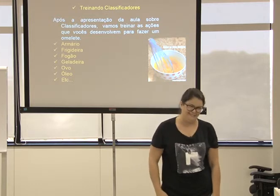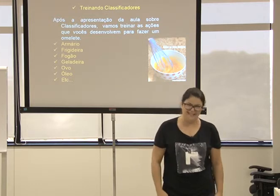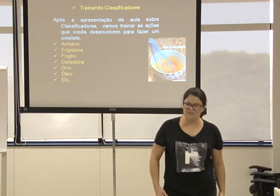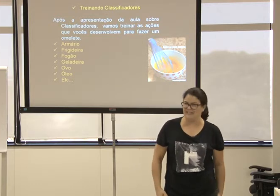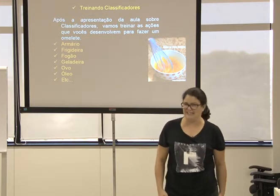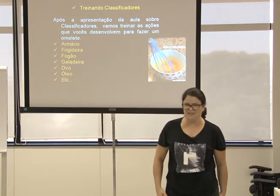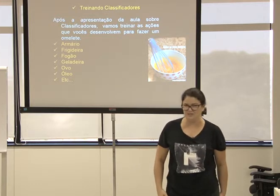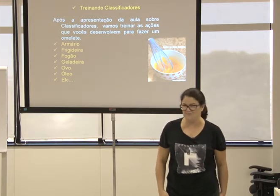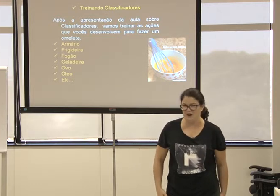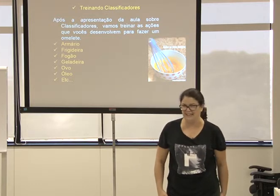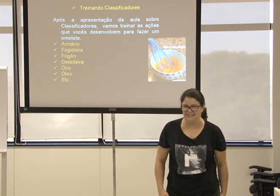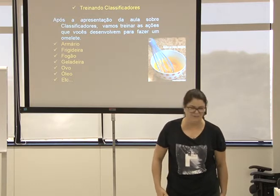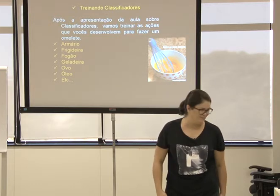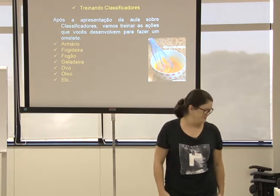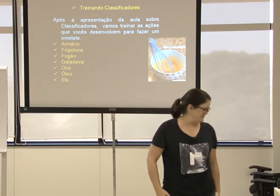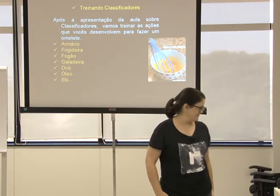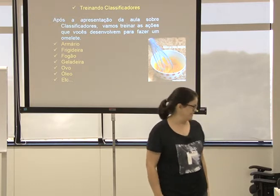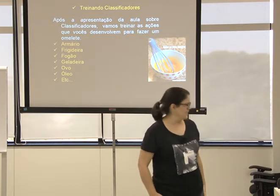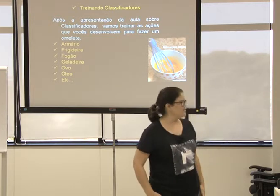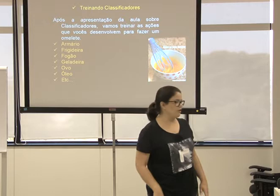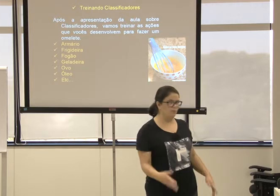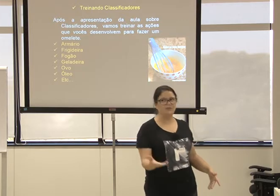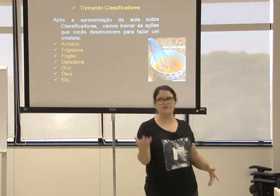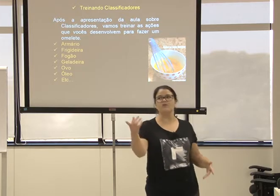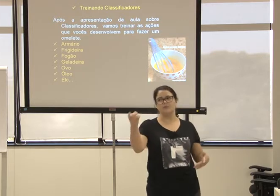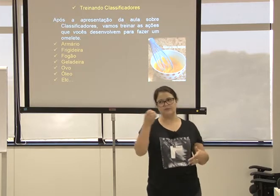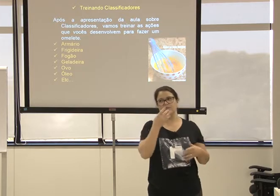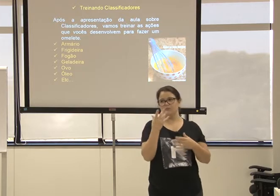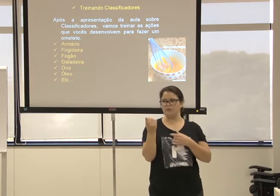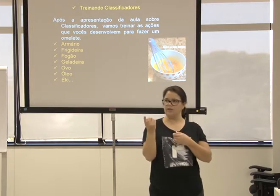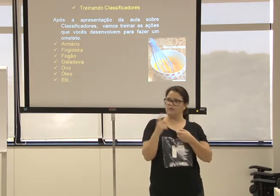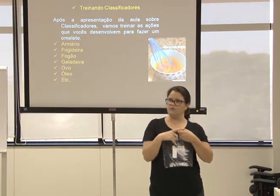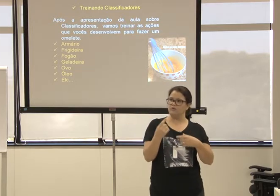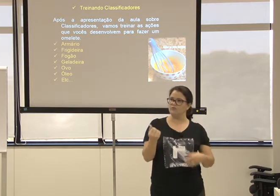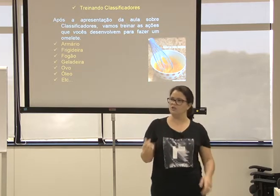eu queria tanto usar meu cartão. Foi bom, mas foi ruim. Mas foi bom porque devolveu algum dinheiro.